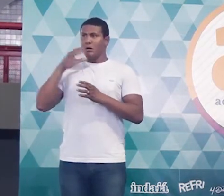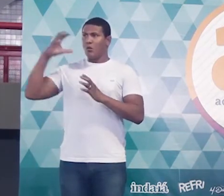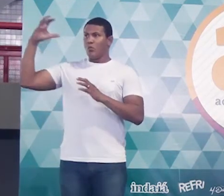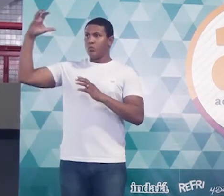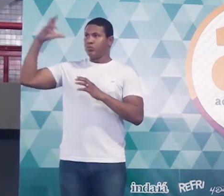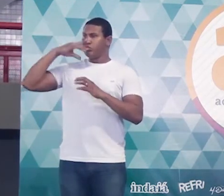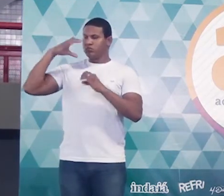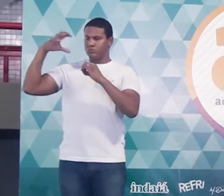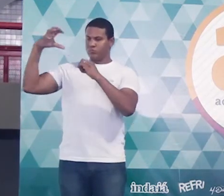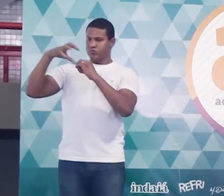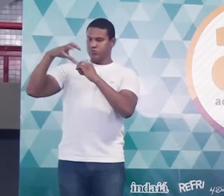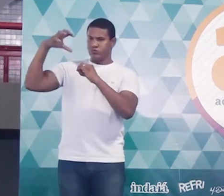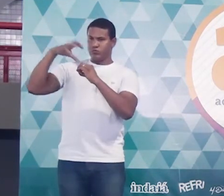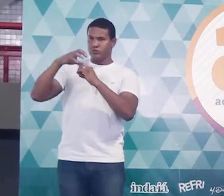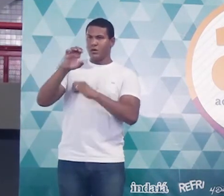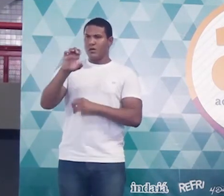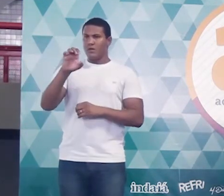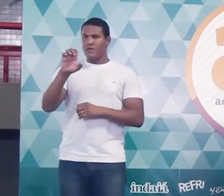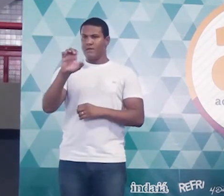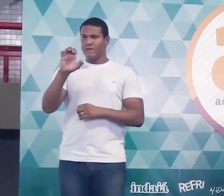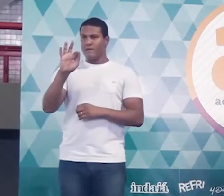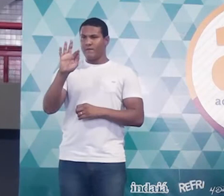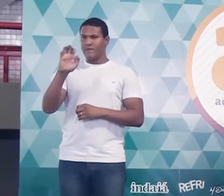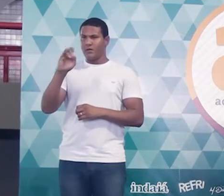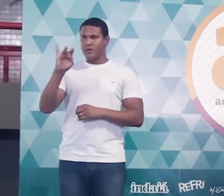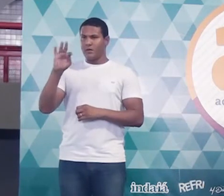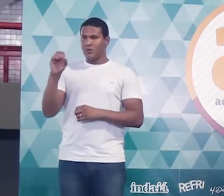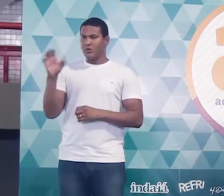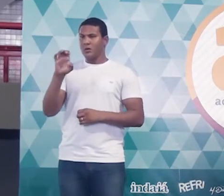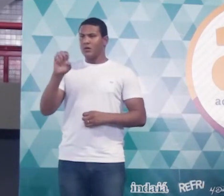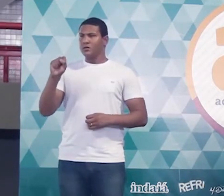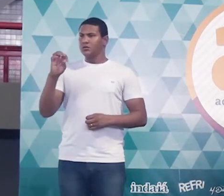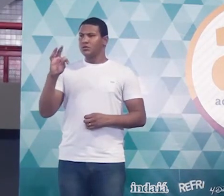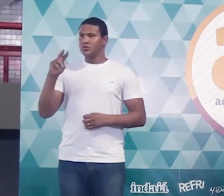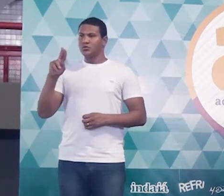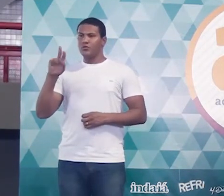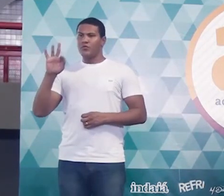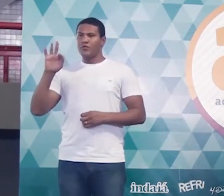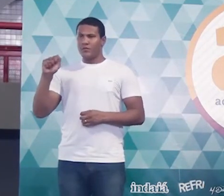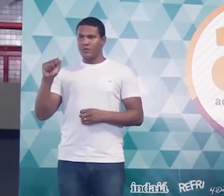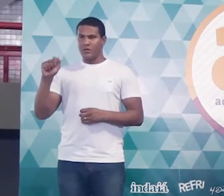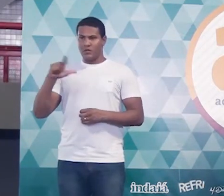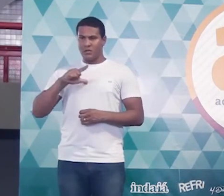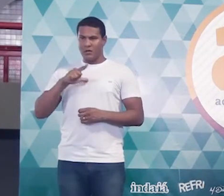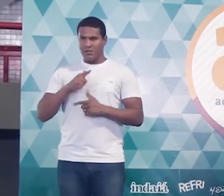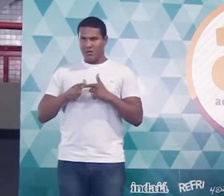chuva ácida é um processo que acontece quando